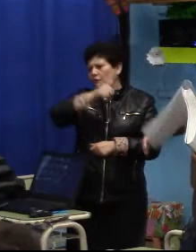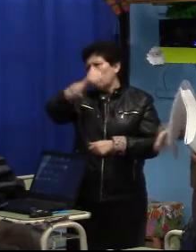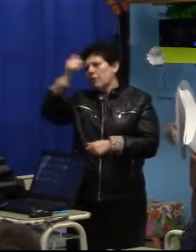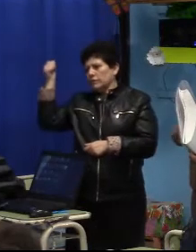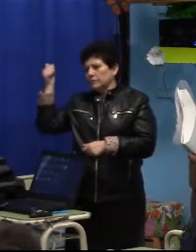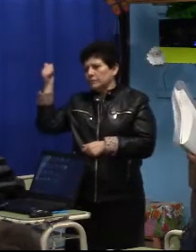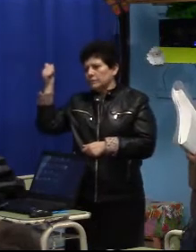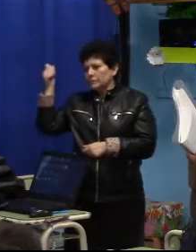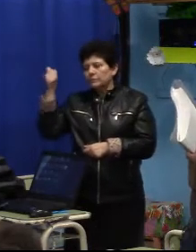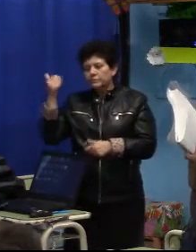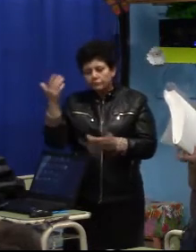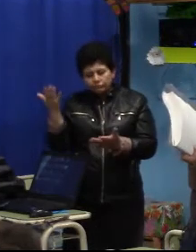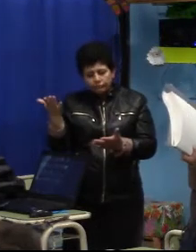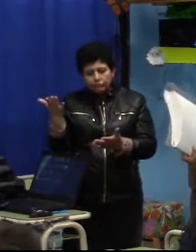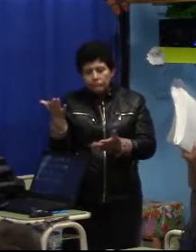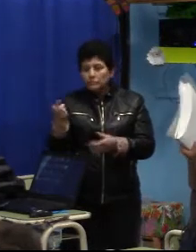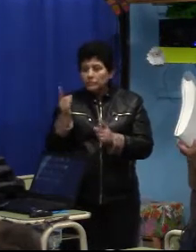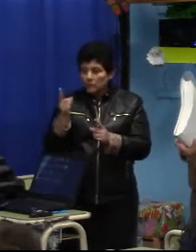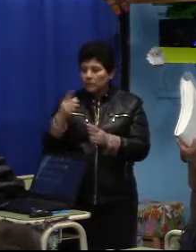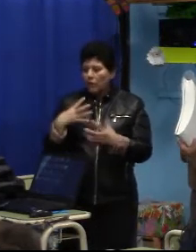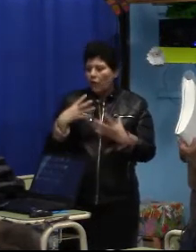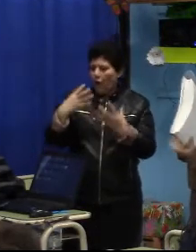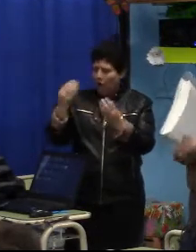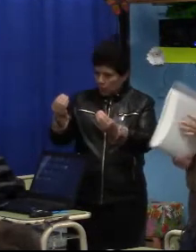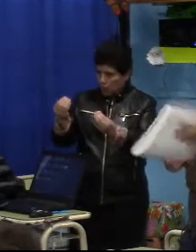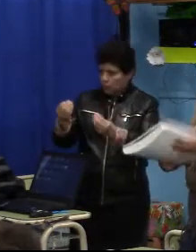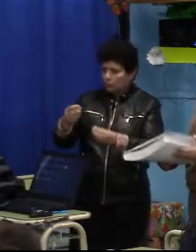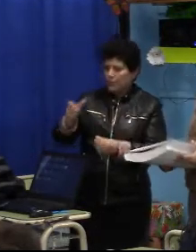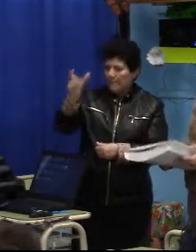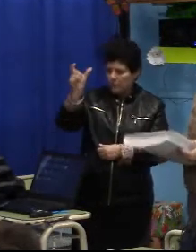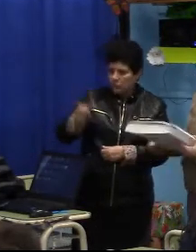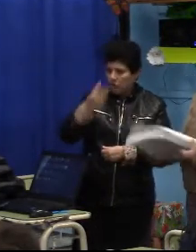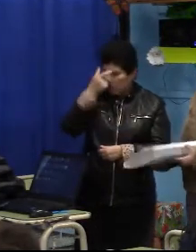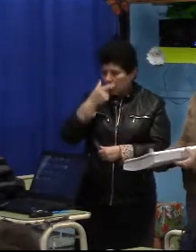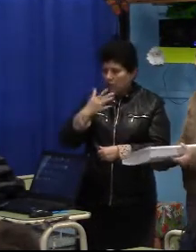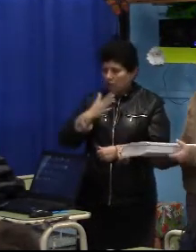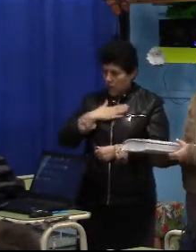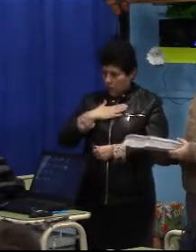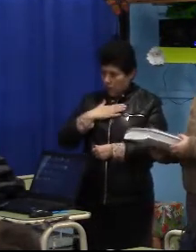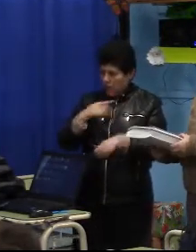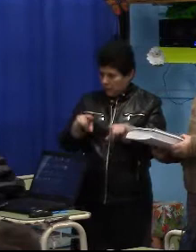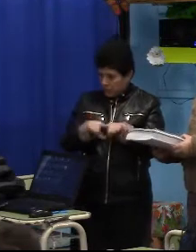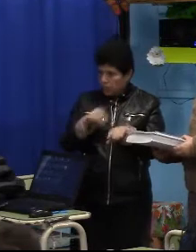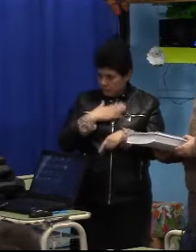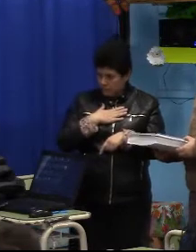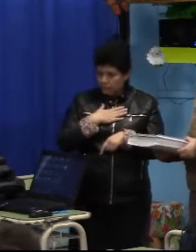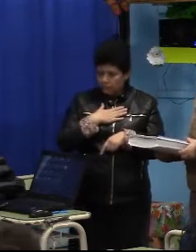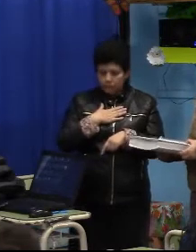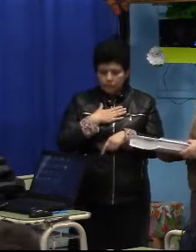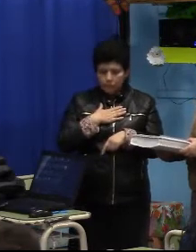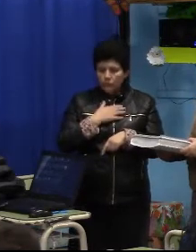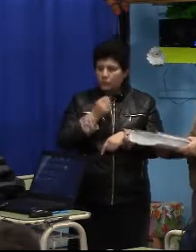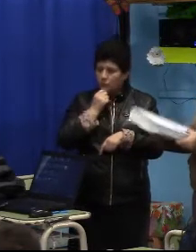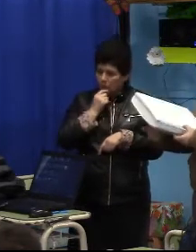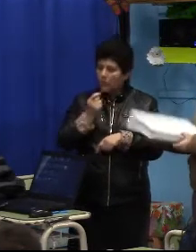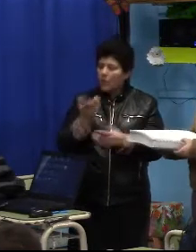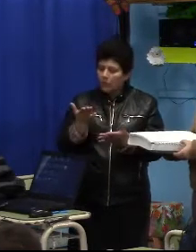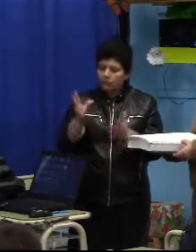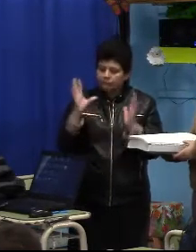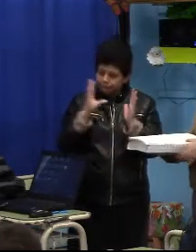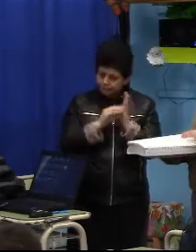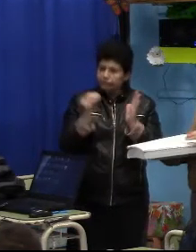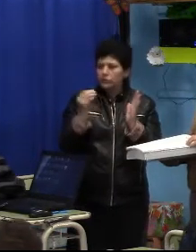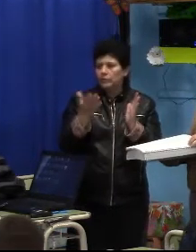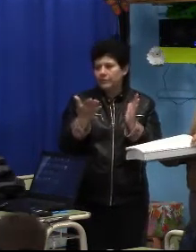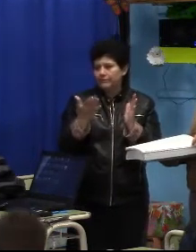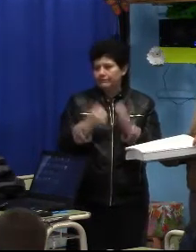dejó, por lo menos a otros ciegos, como yo, un ejemplo que es digno